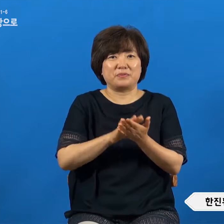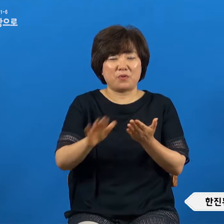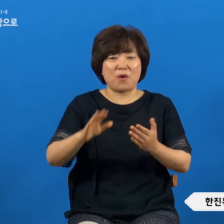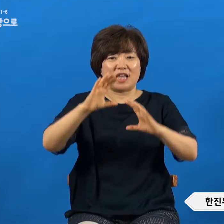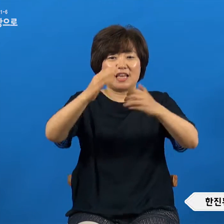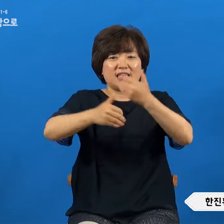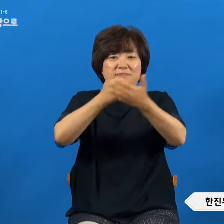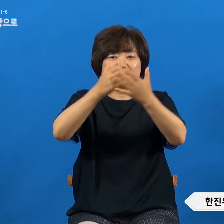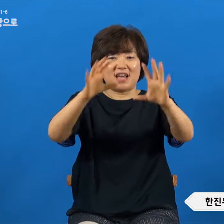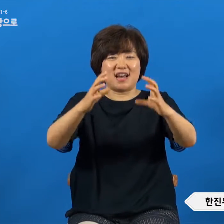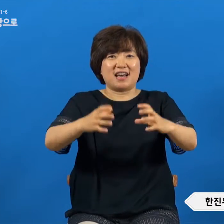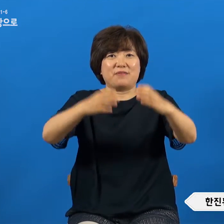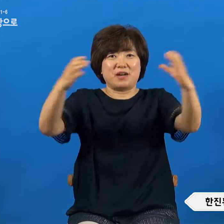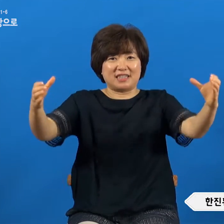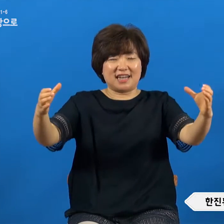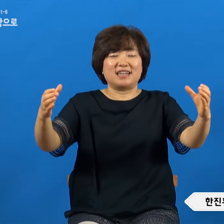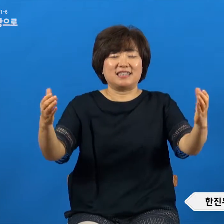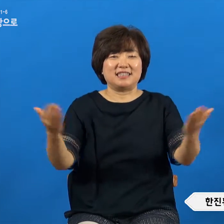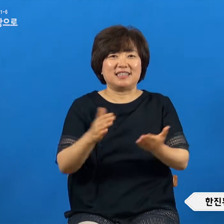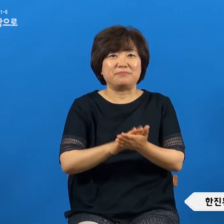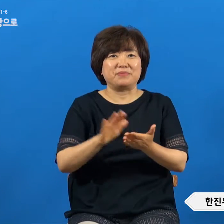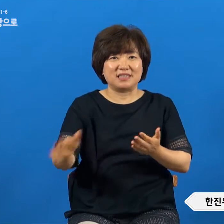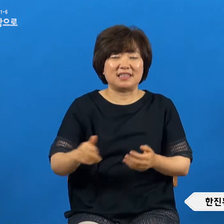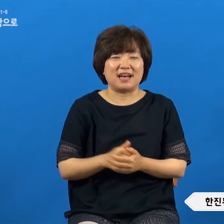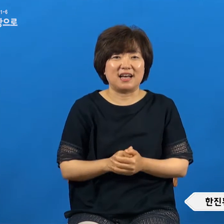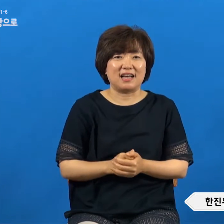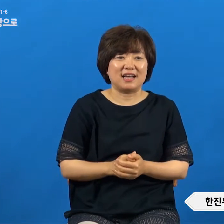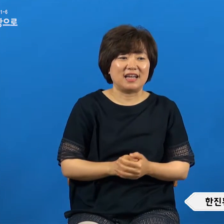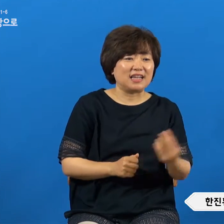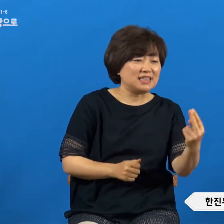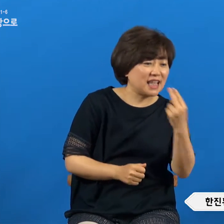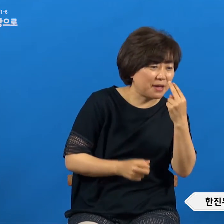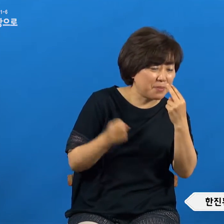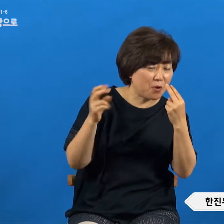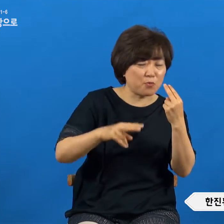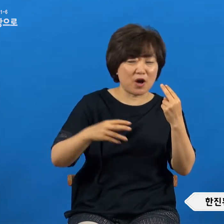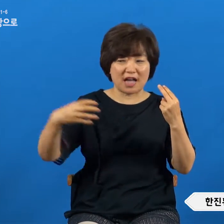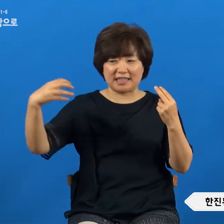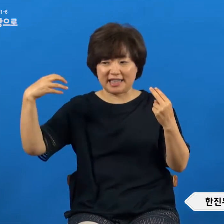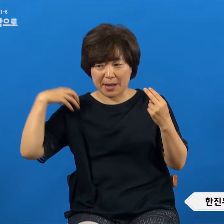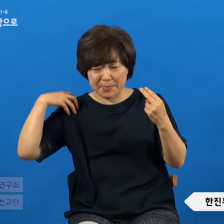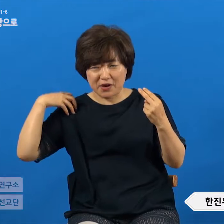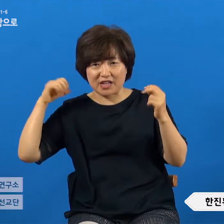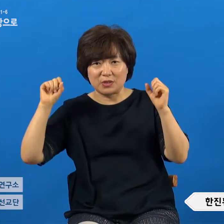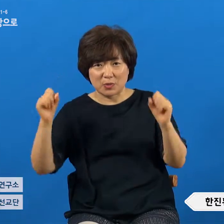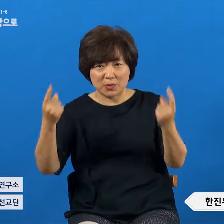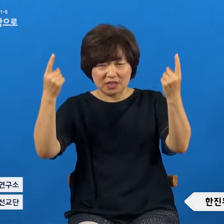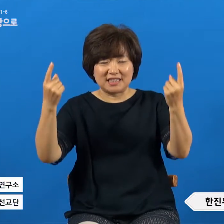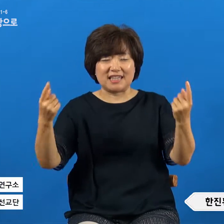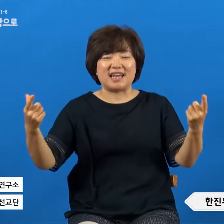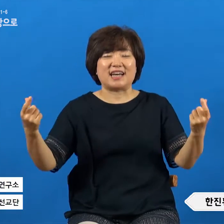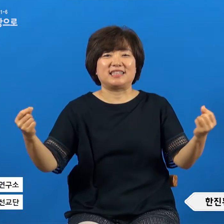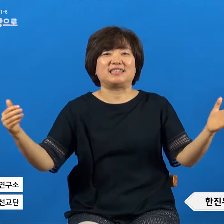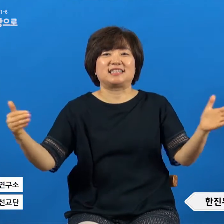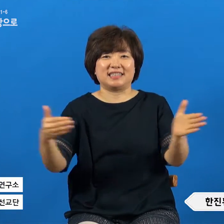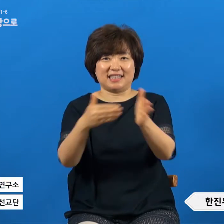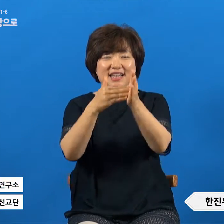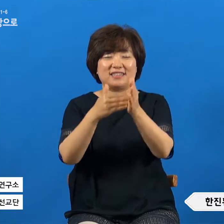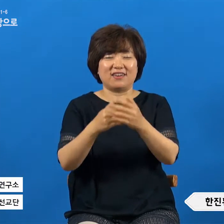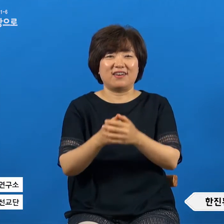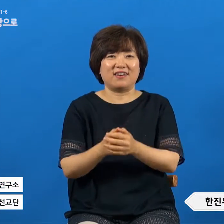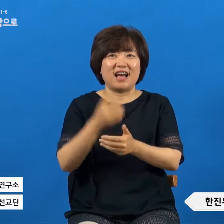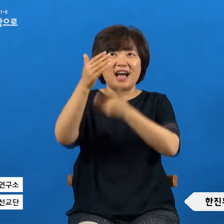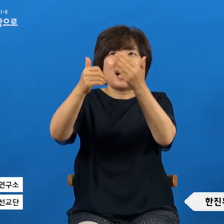그래서 삶과 사명이 같이 끝나서 하나님 보좌 앞에 섰을 때에 잘했다,